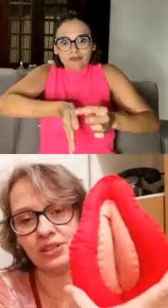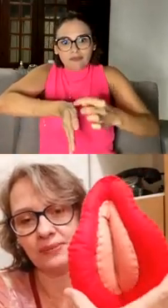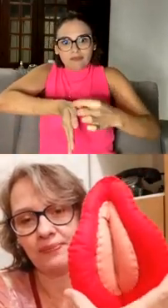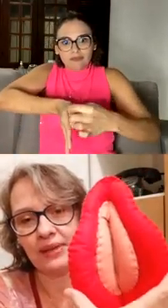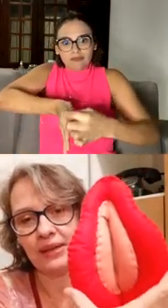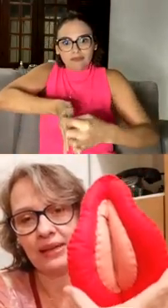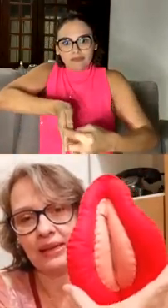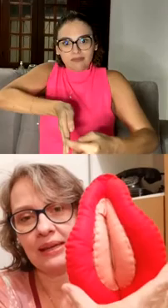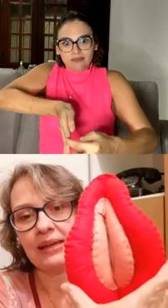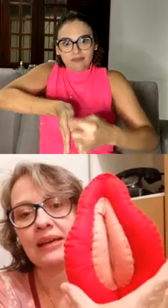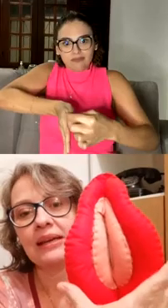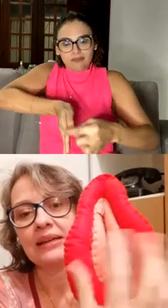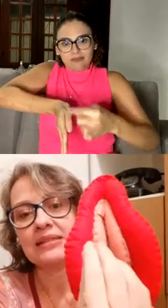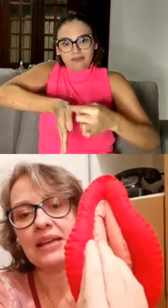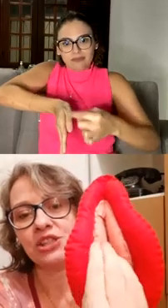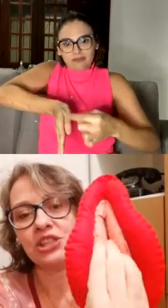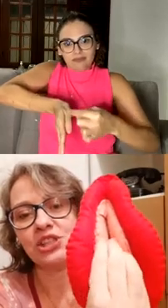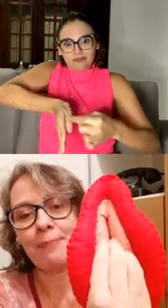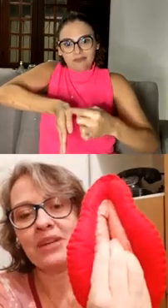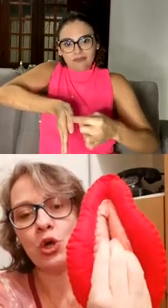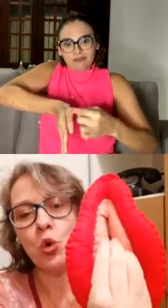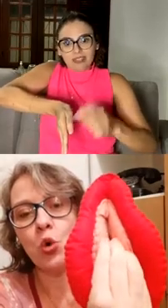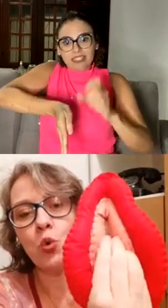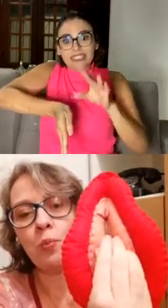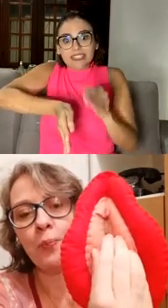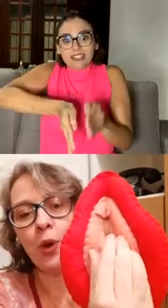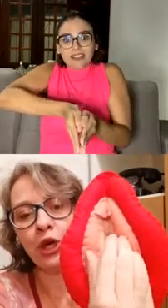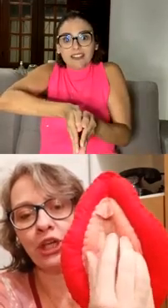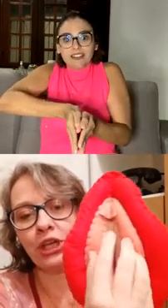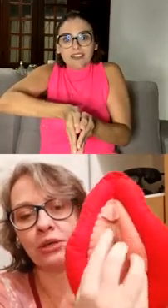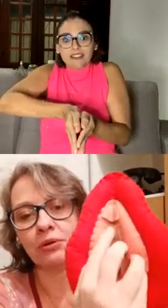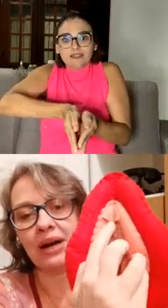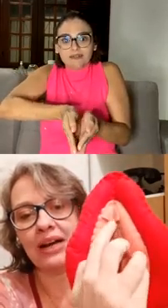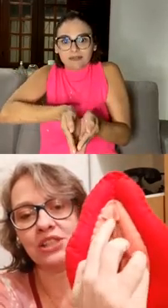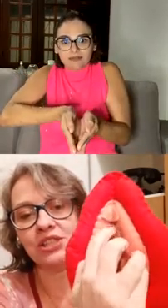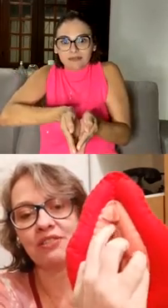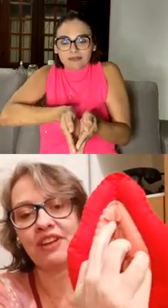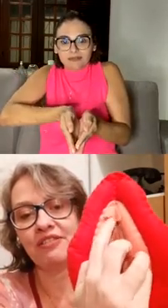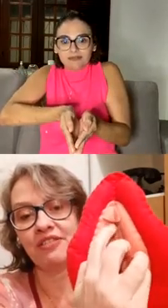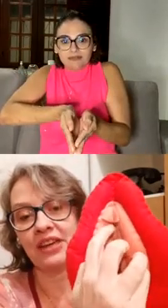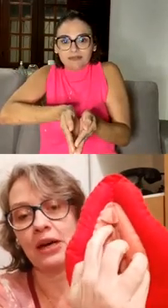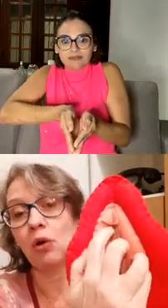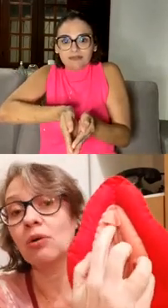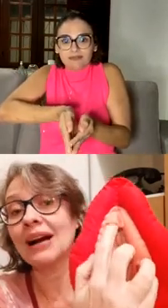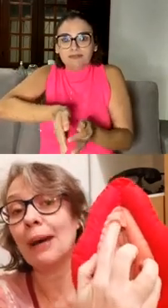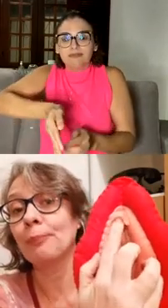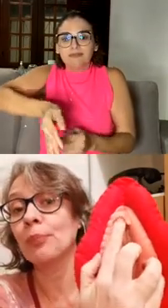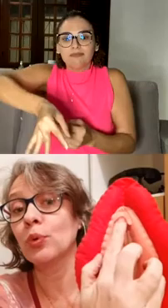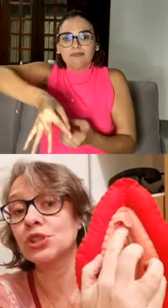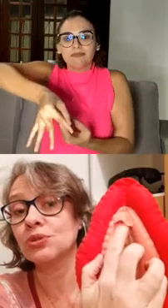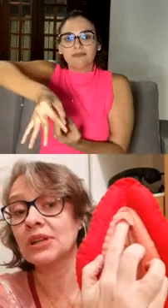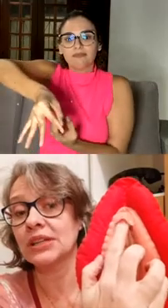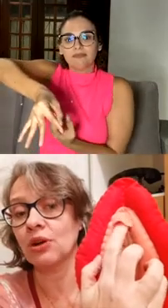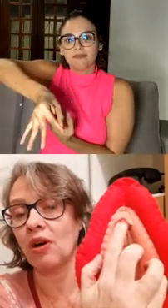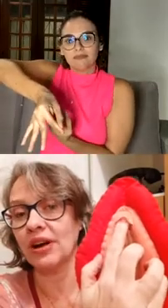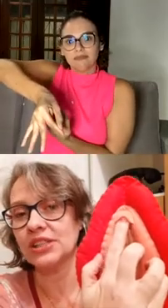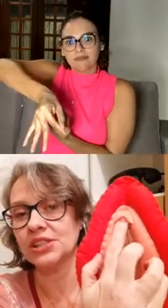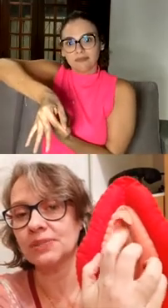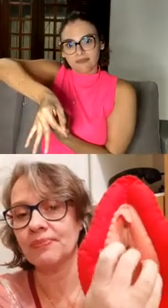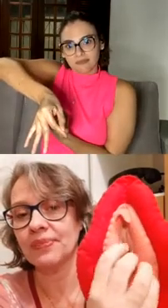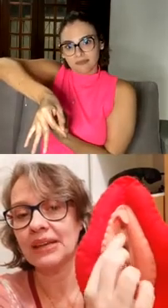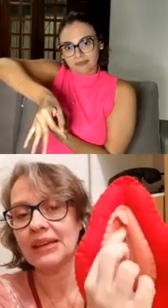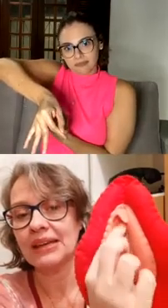externos. Se a gente abrir um pouquinho, a gente vai ver o capuz do